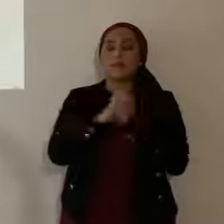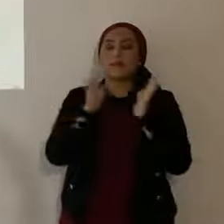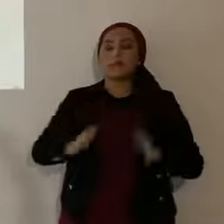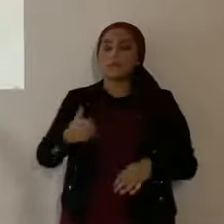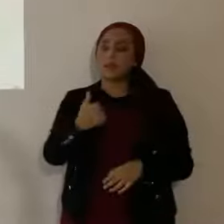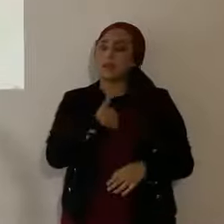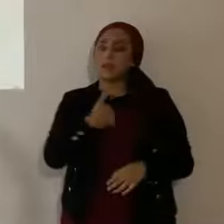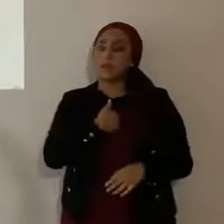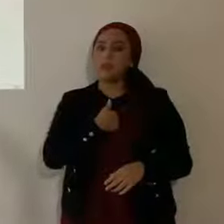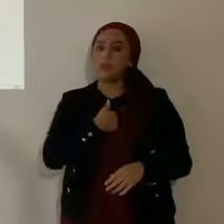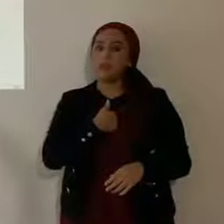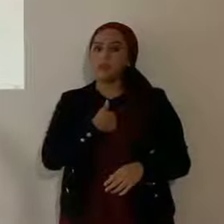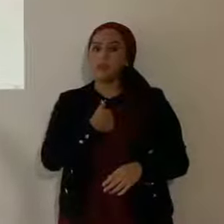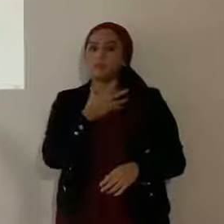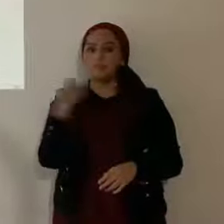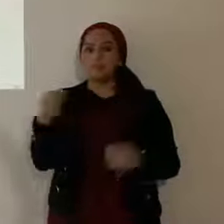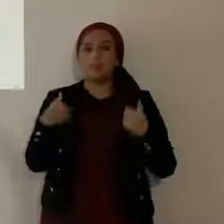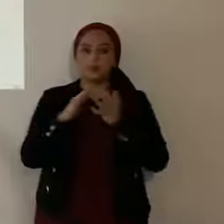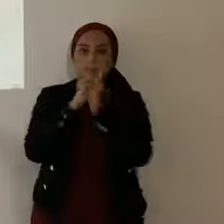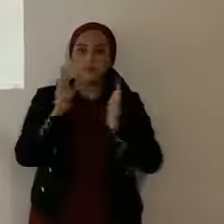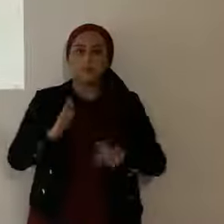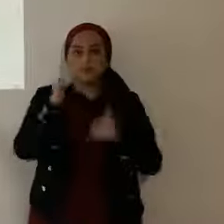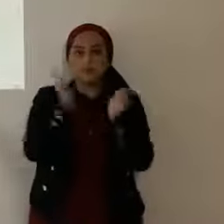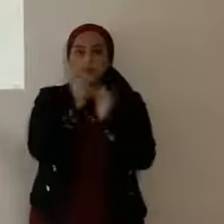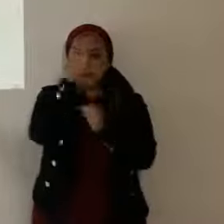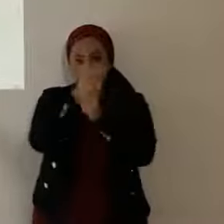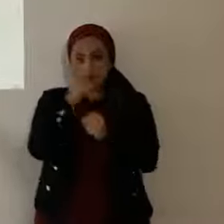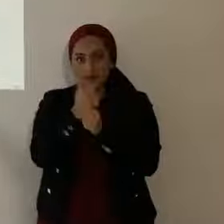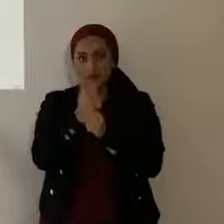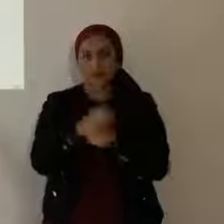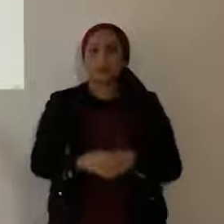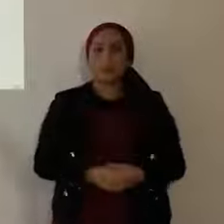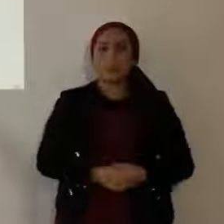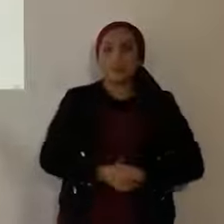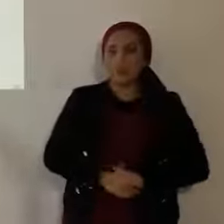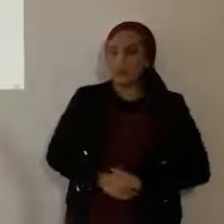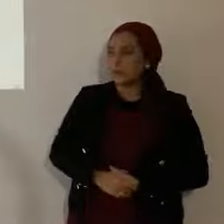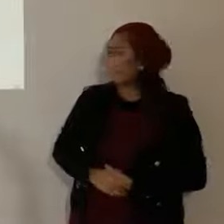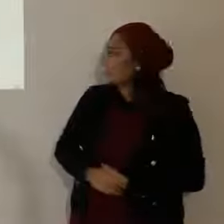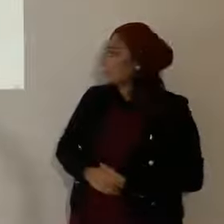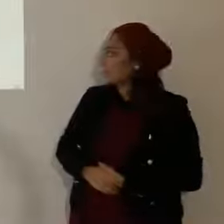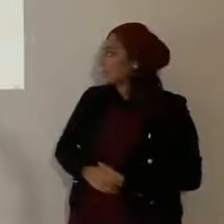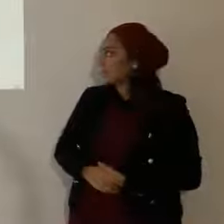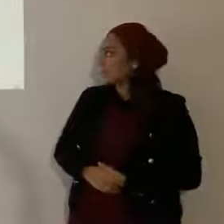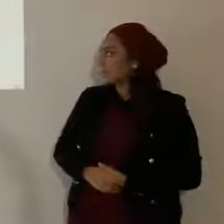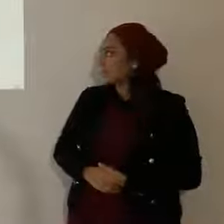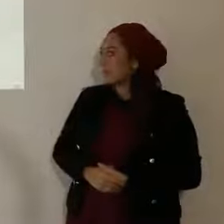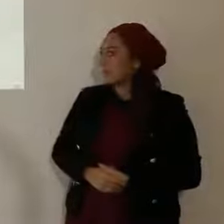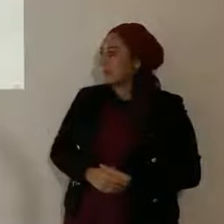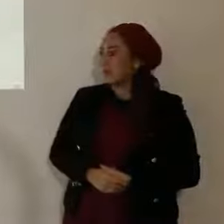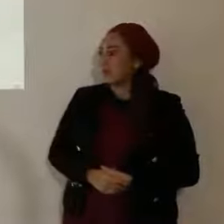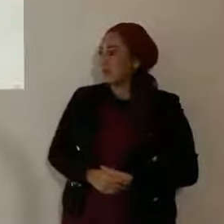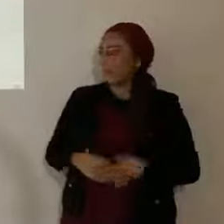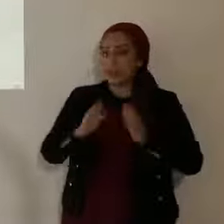mismos y tenemos paz con los demás. ¿Cómo mantener la salud mental? Entonces tenemos salud mental, porque la paz da salud